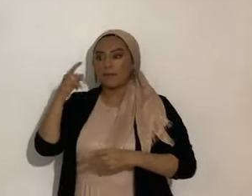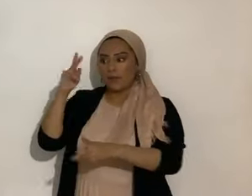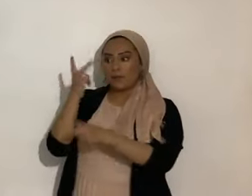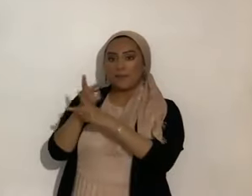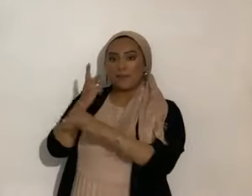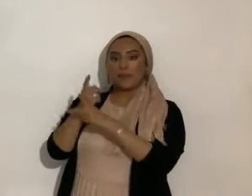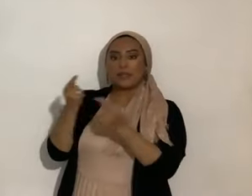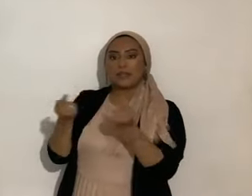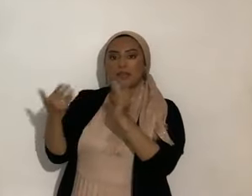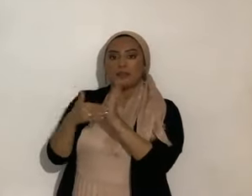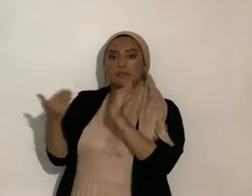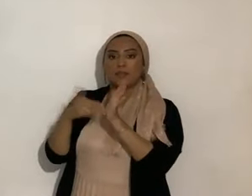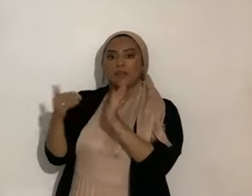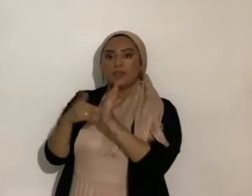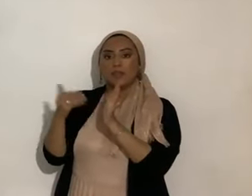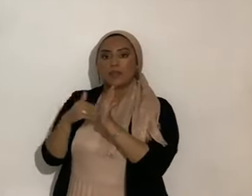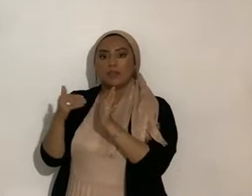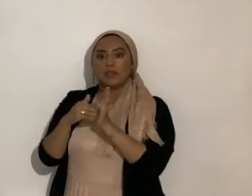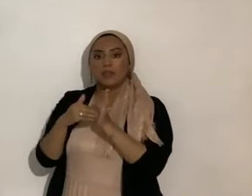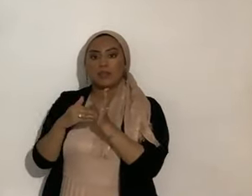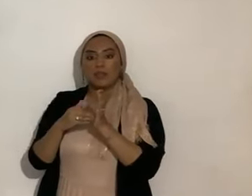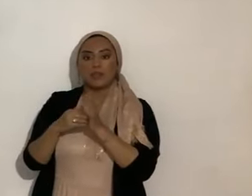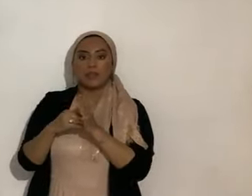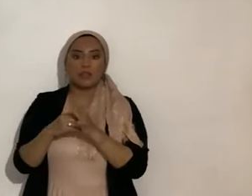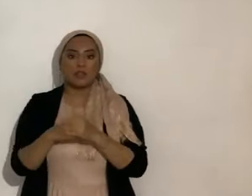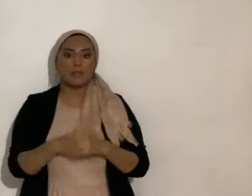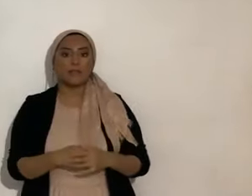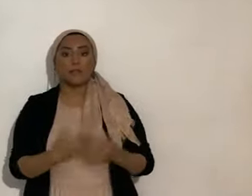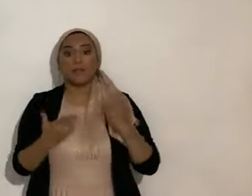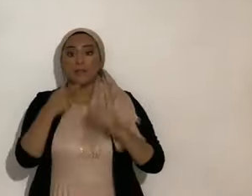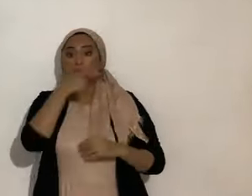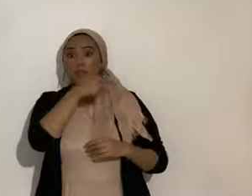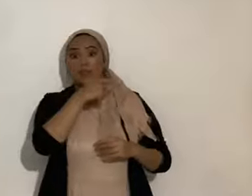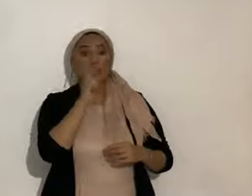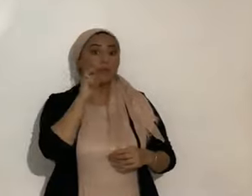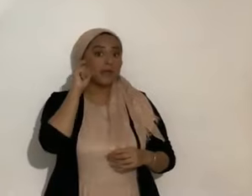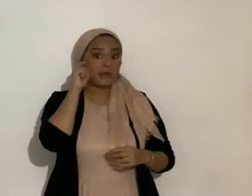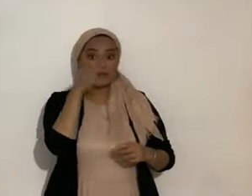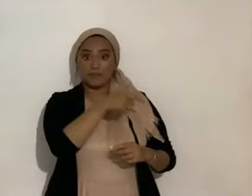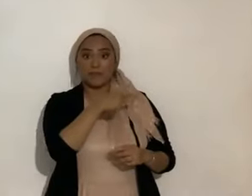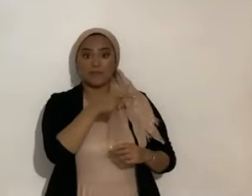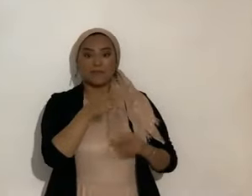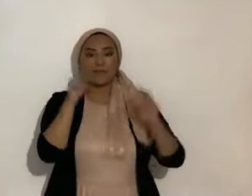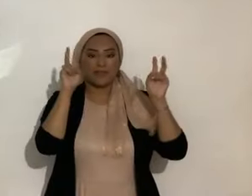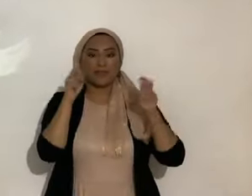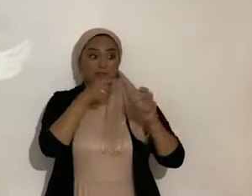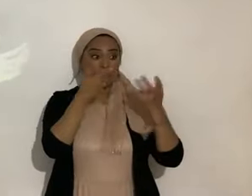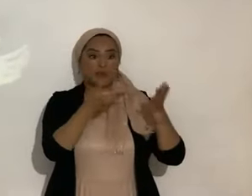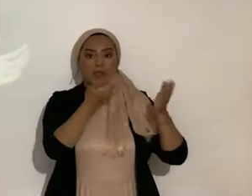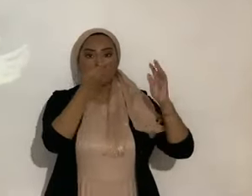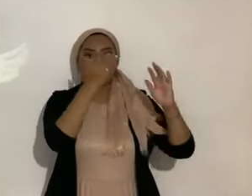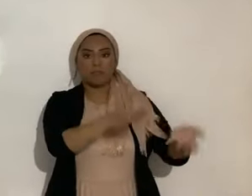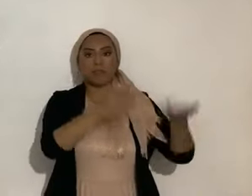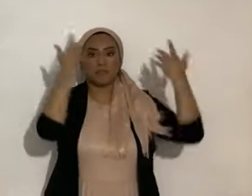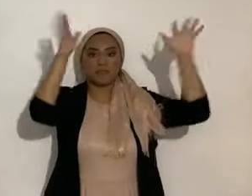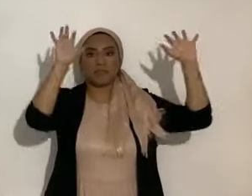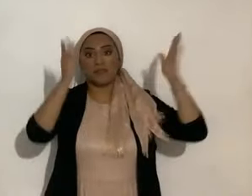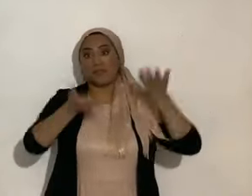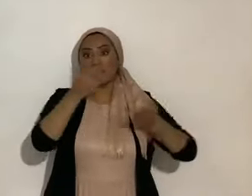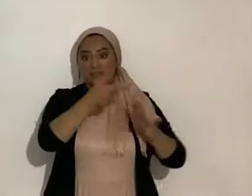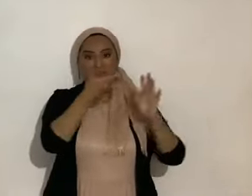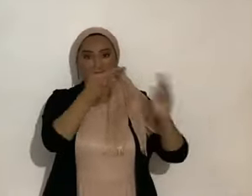sus pecados. Y ellos solamente lo hicieron una vez. A lo mejor esos artistas de pornografía, disque artistas, ya murieron.